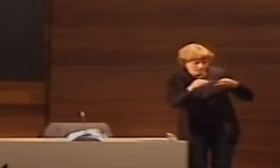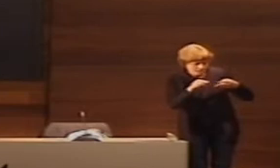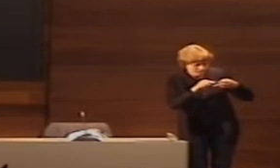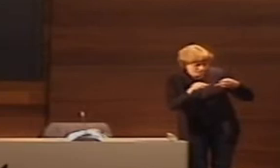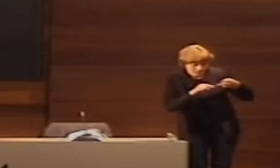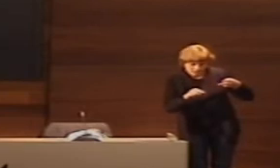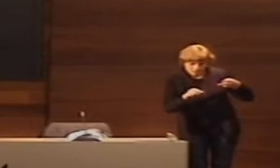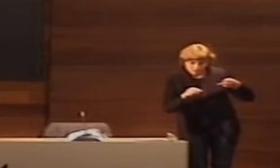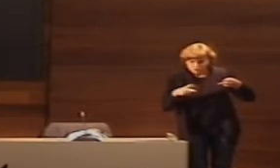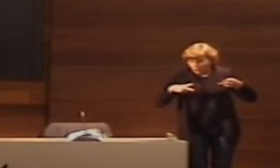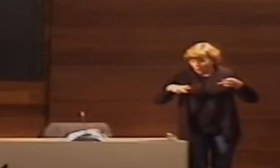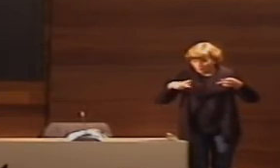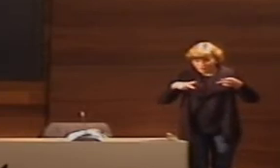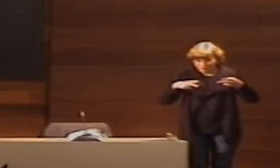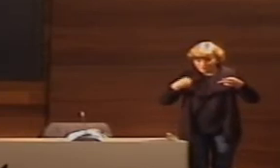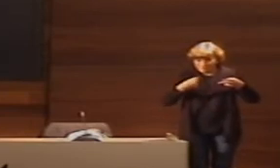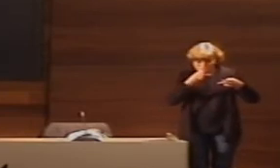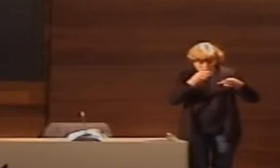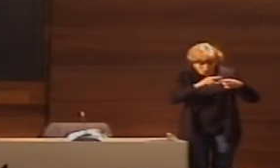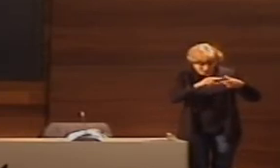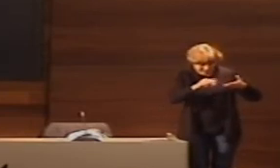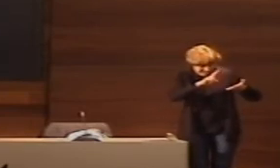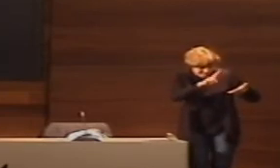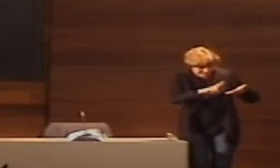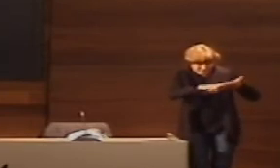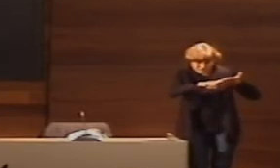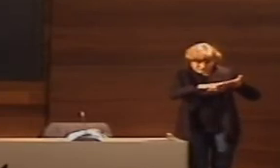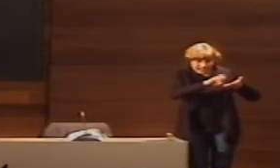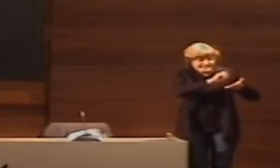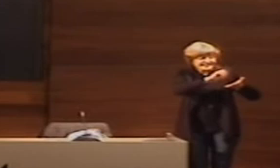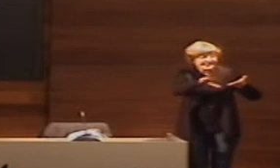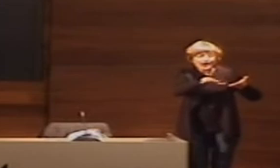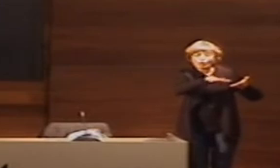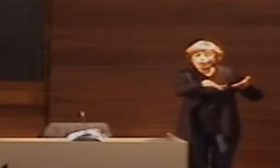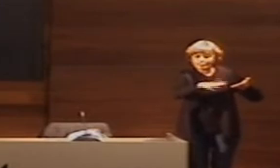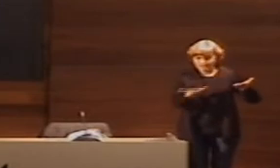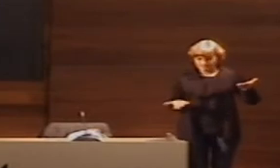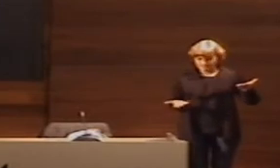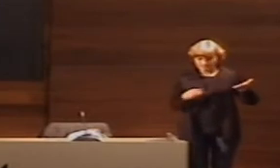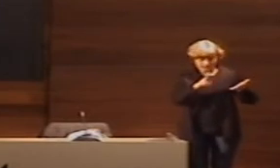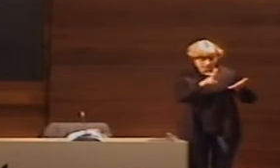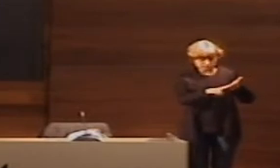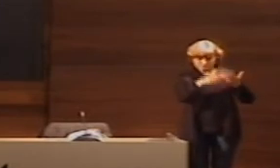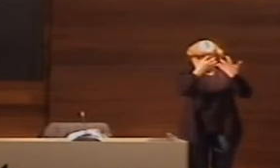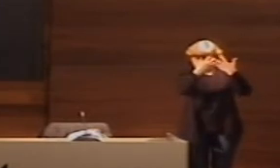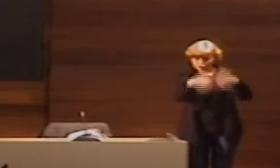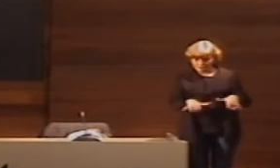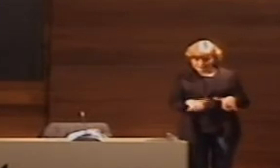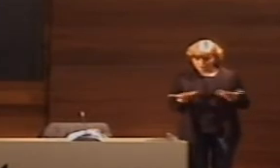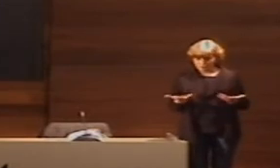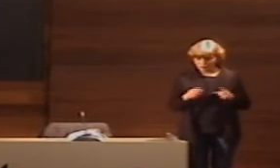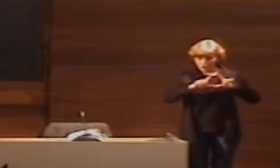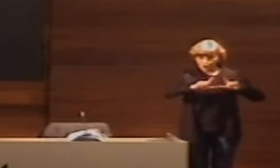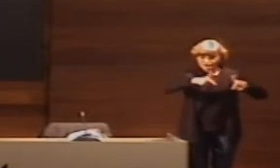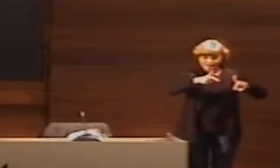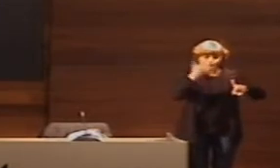en varias otras estos, ya actualmente se indica con un color, esto hay que tirar al amarillo o al azul o a lo que sea.